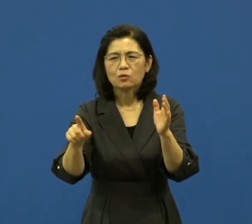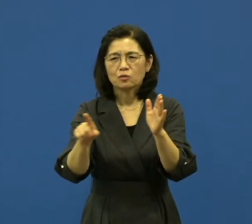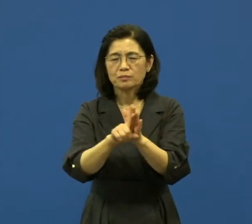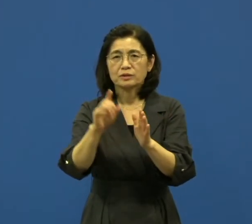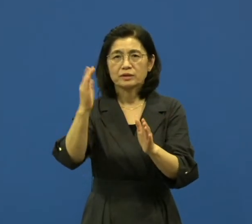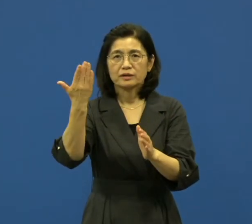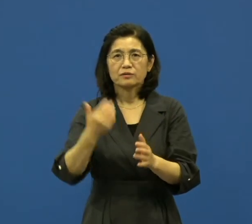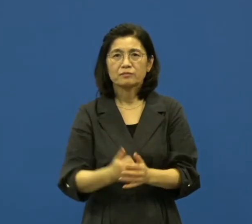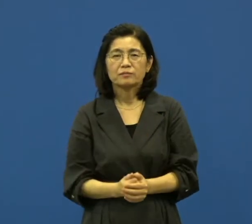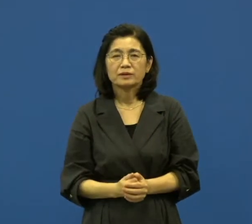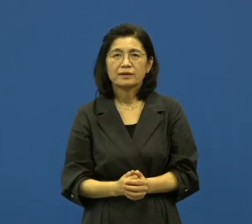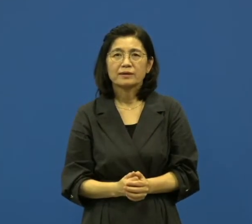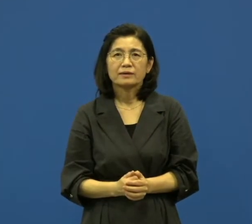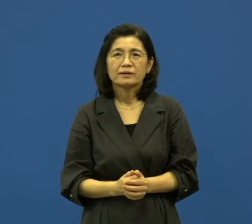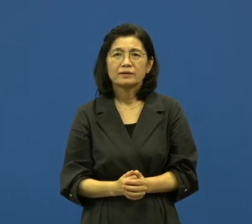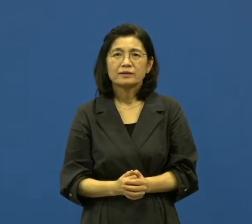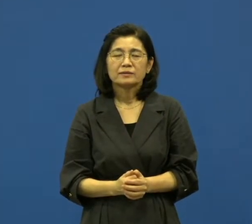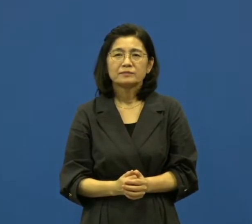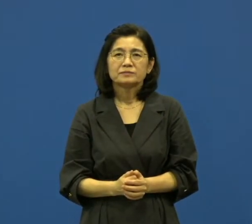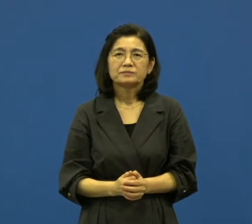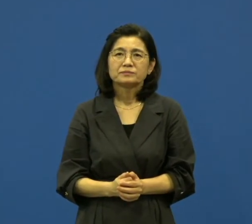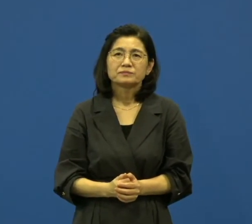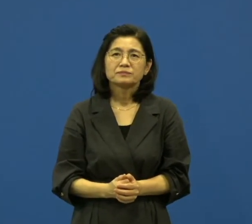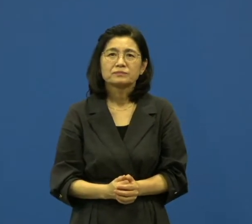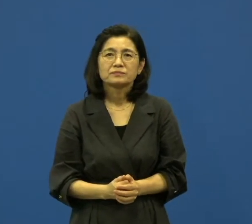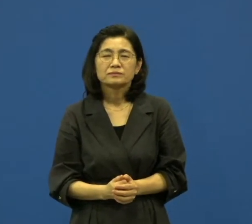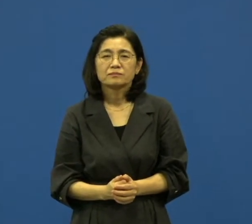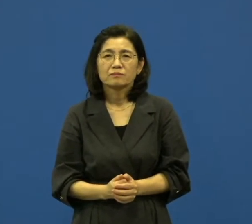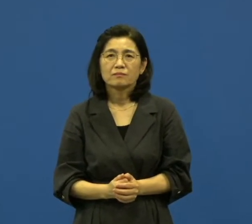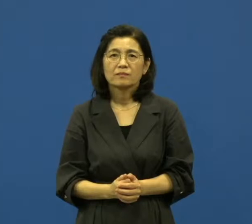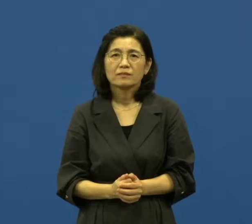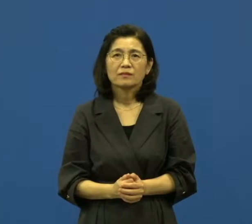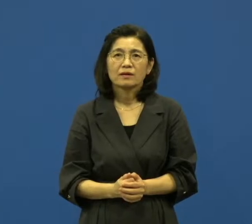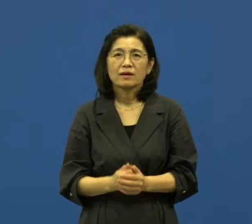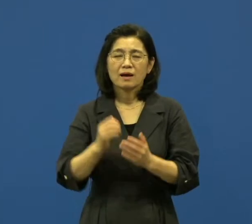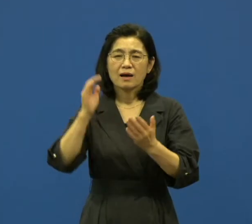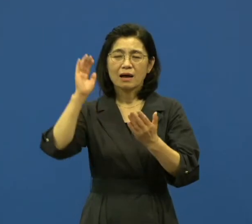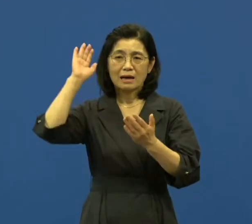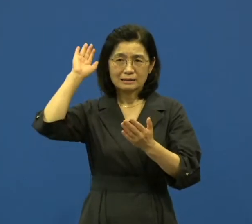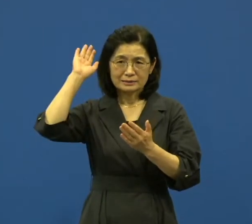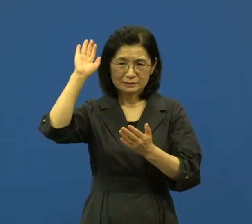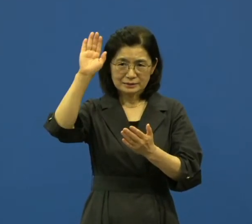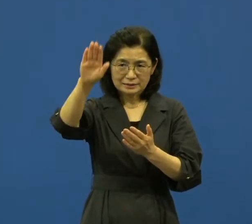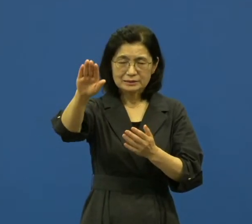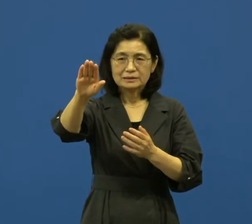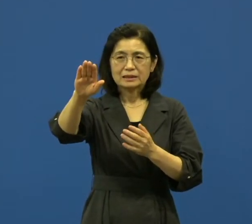미래가 불투명하기 때문에, 장래의 기약이 없기 때문에.